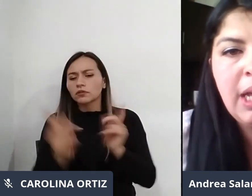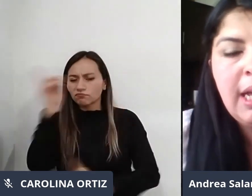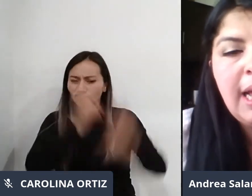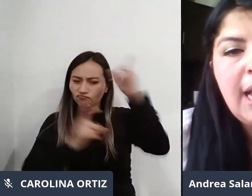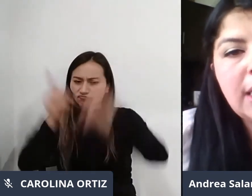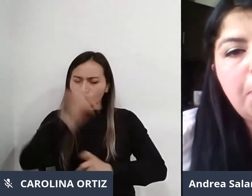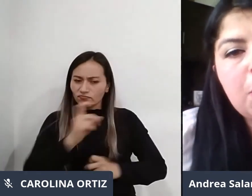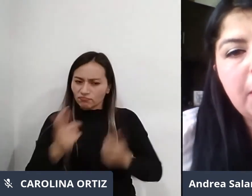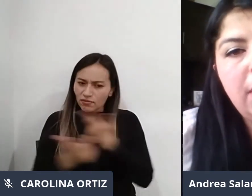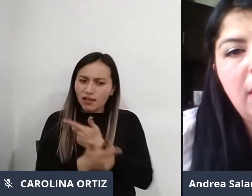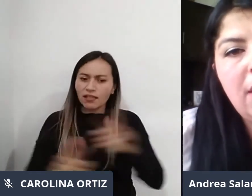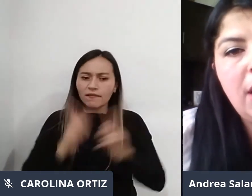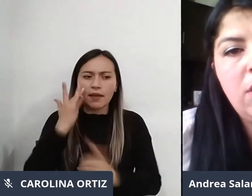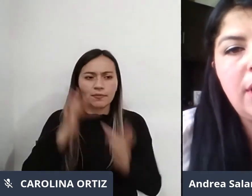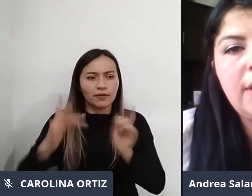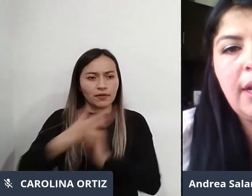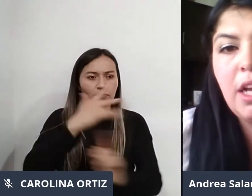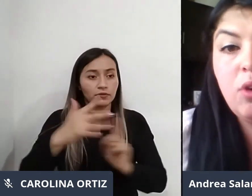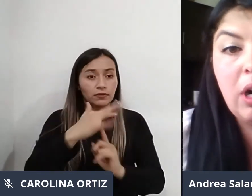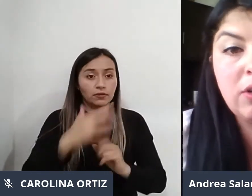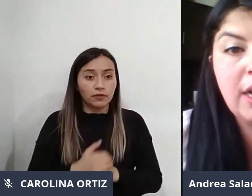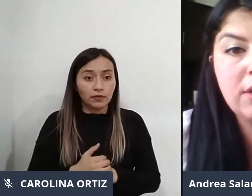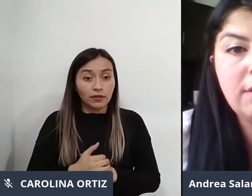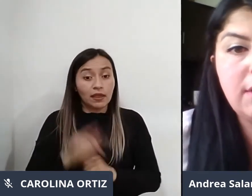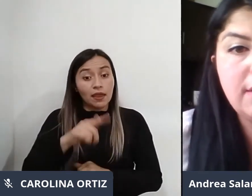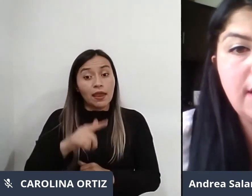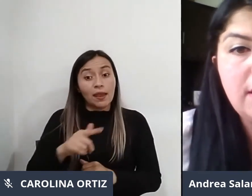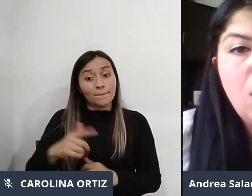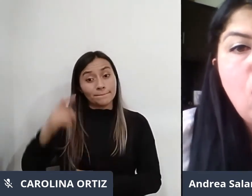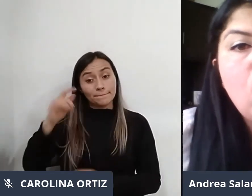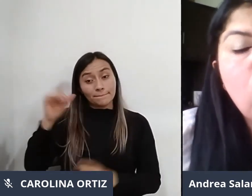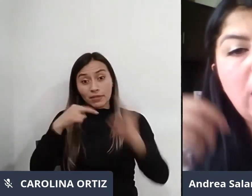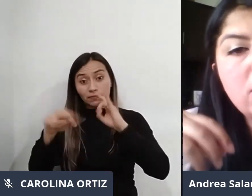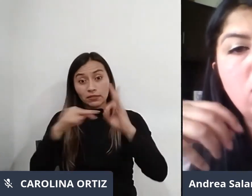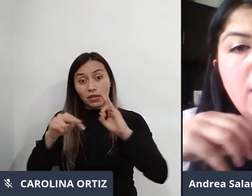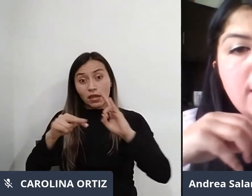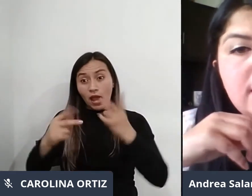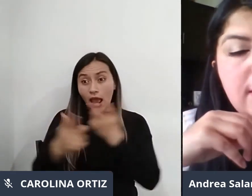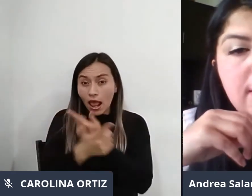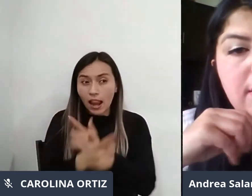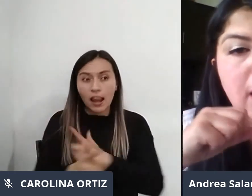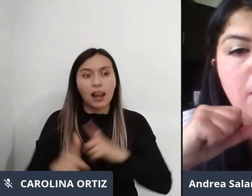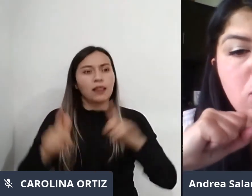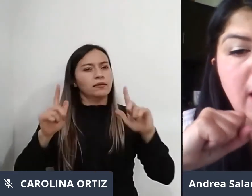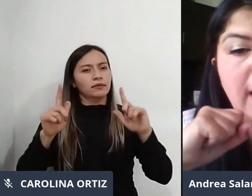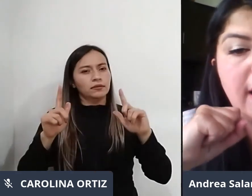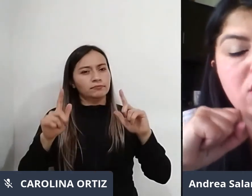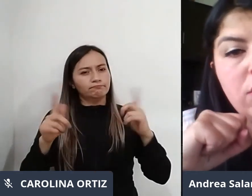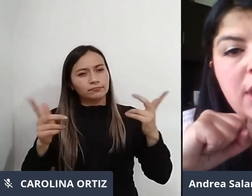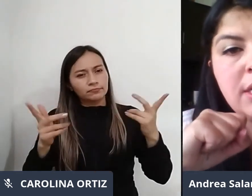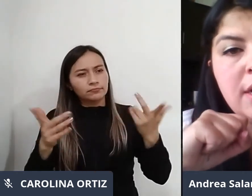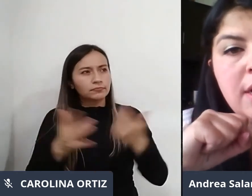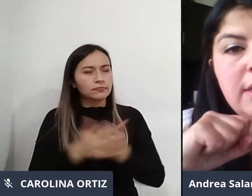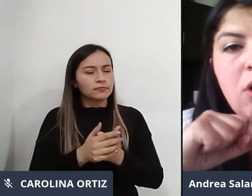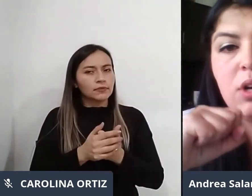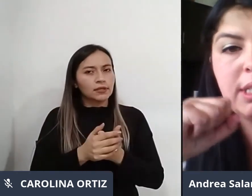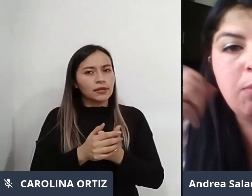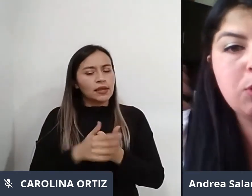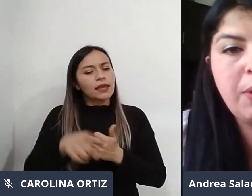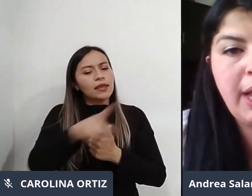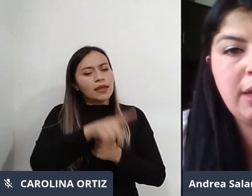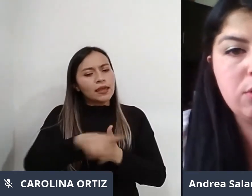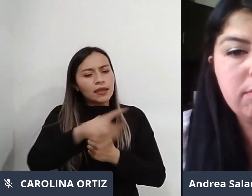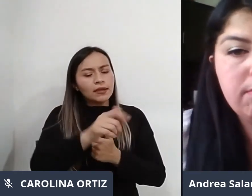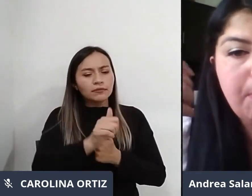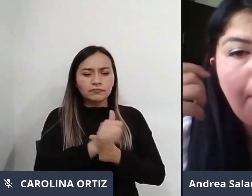liberadora. Esa perspectiva liberadora tiene que ayudarlos a ellos a entender cuáles son las, digamos, las razones de lo que